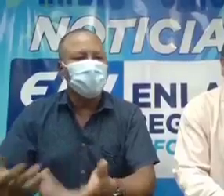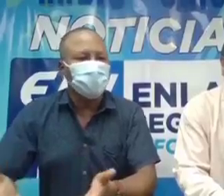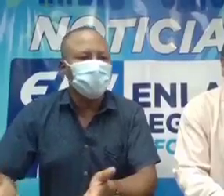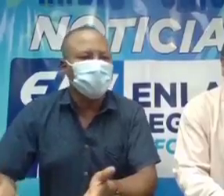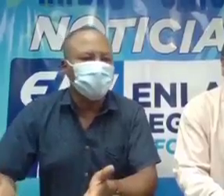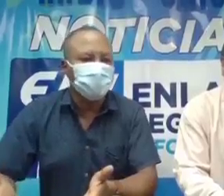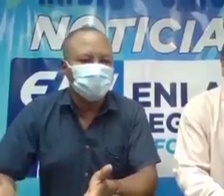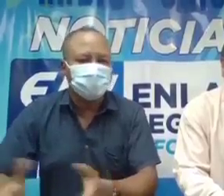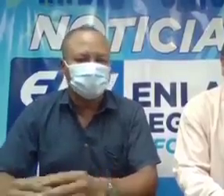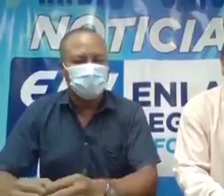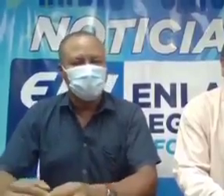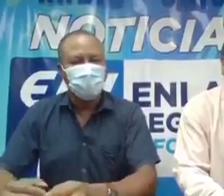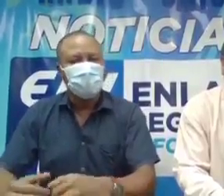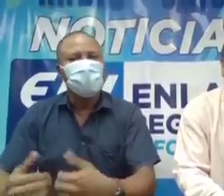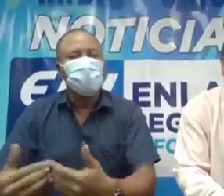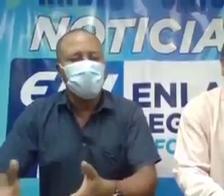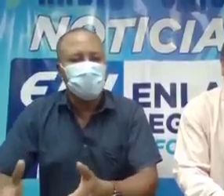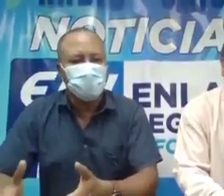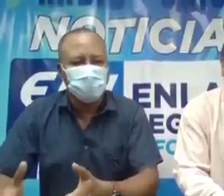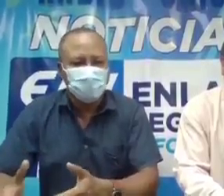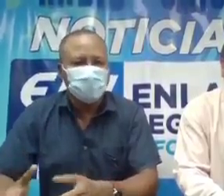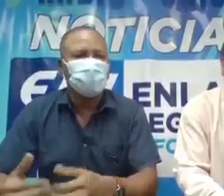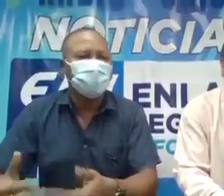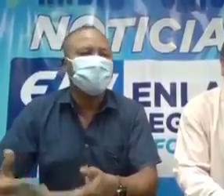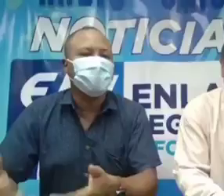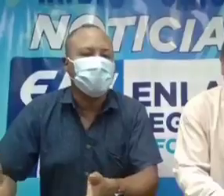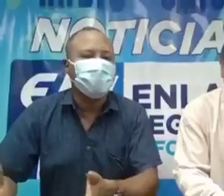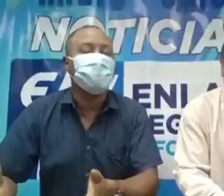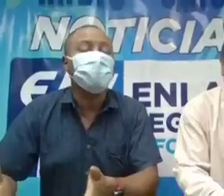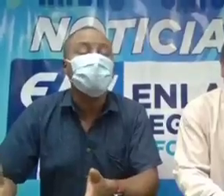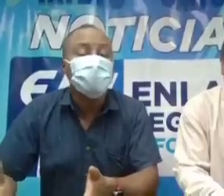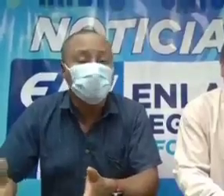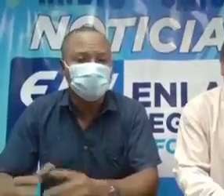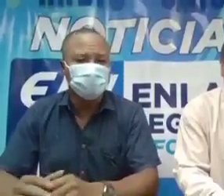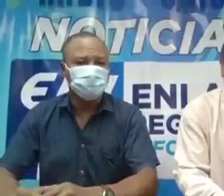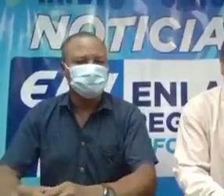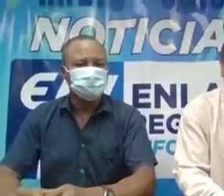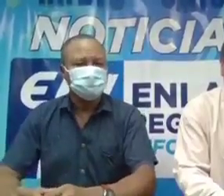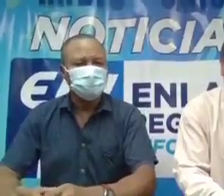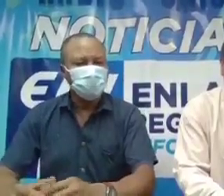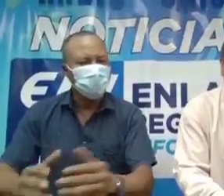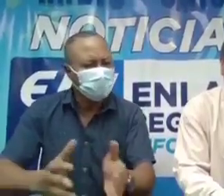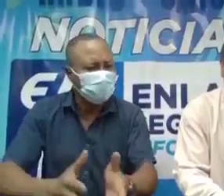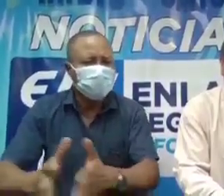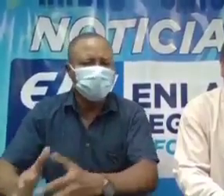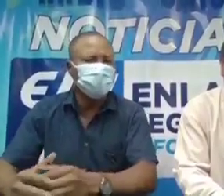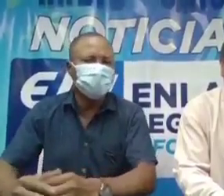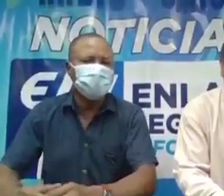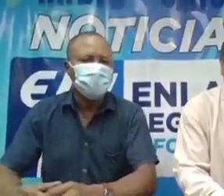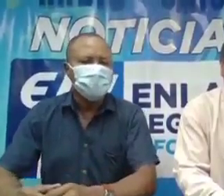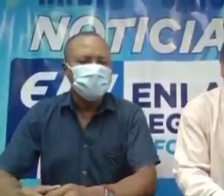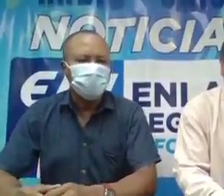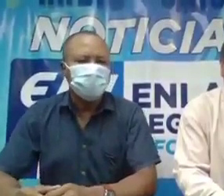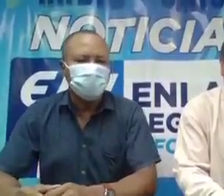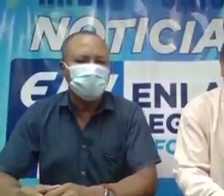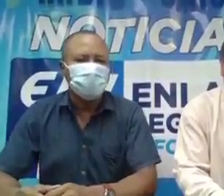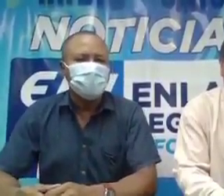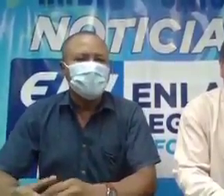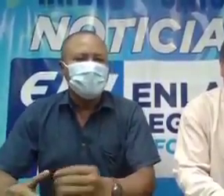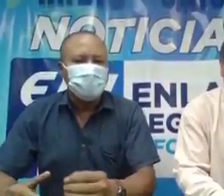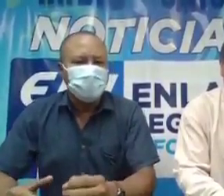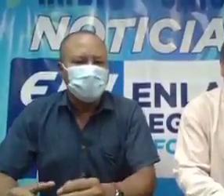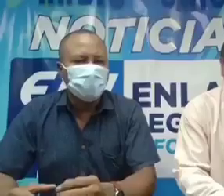pero no puedes intrometerte o no puedes arrogarte atribuciones que la ley no te